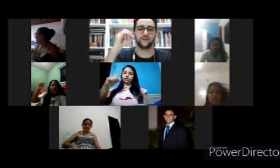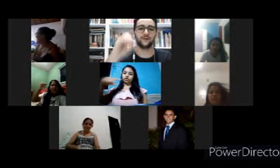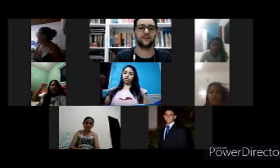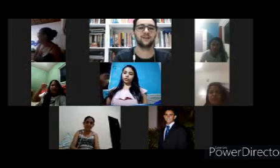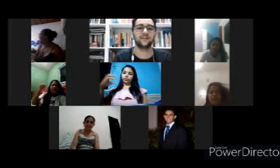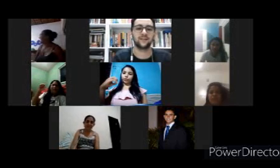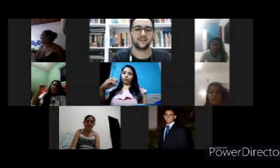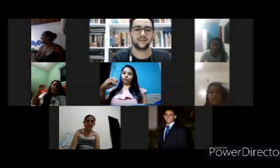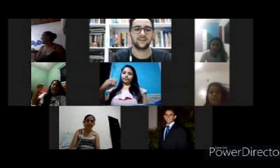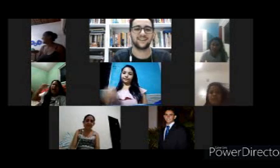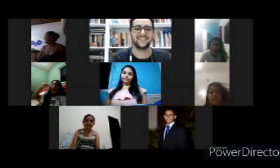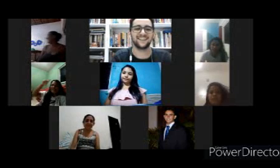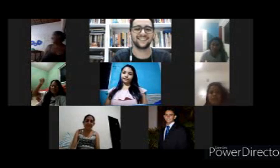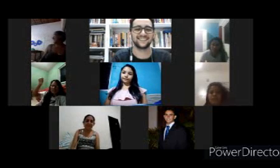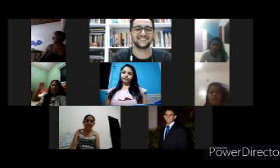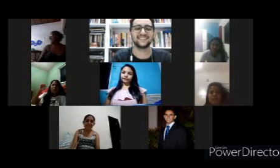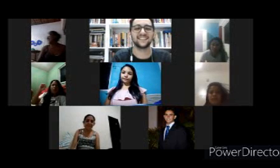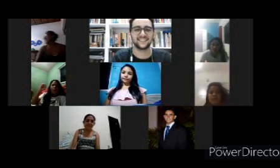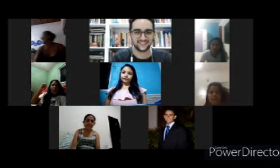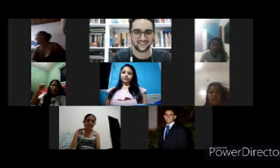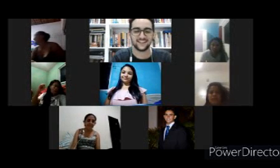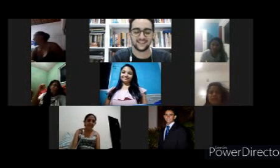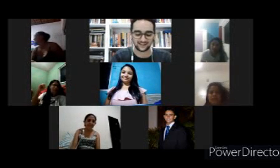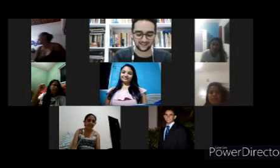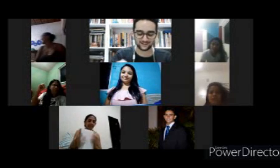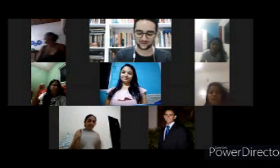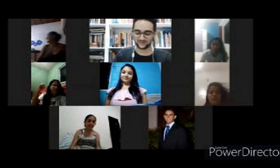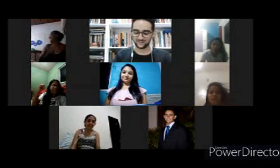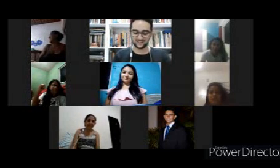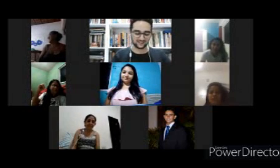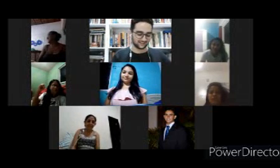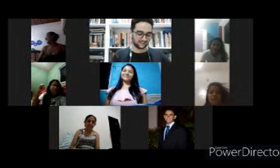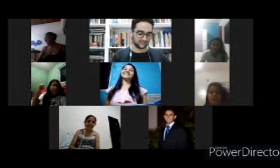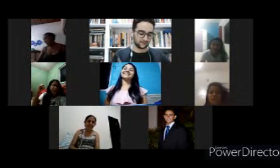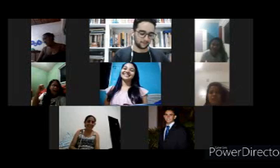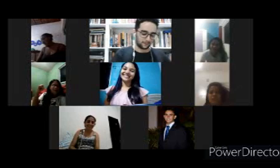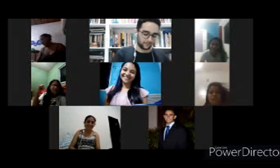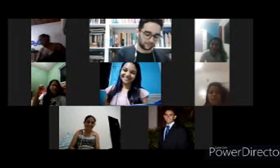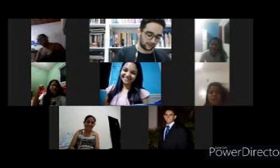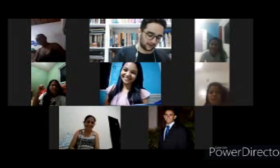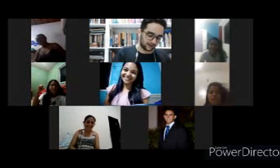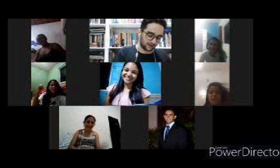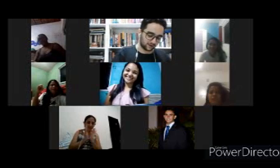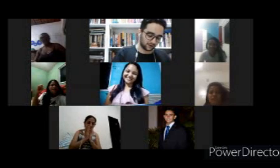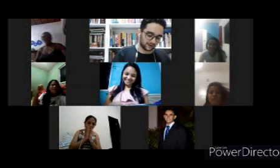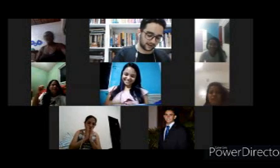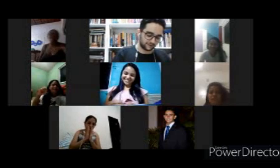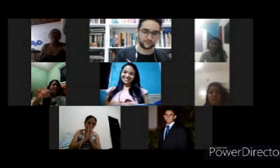ó. A, tio, O. Meu Deus. Isso. São Sebastião. Aí agora a